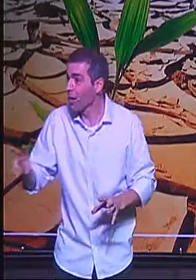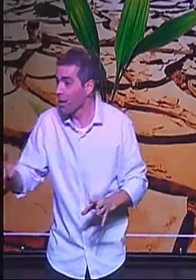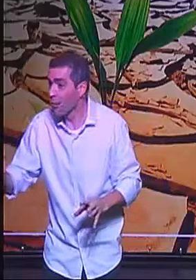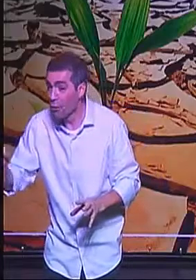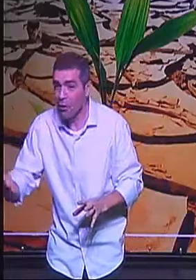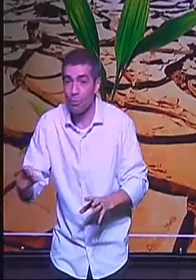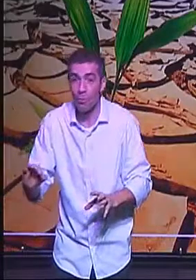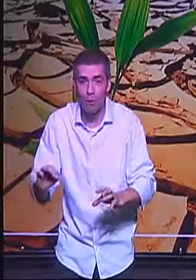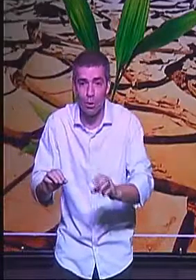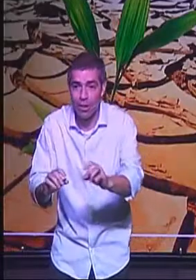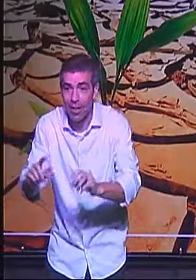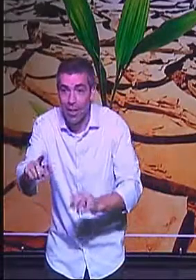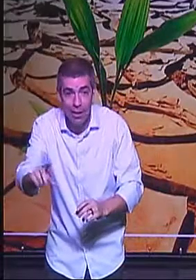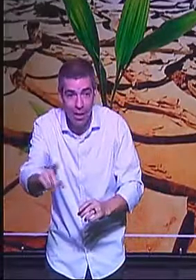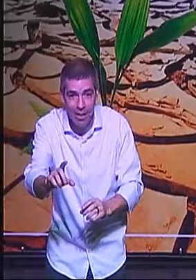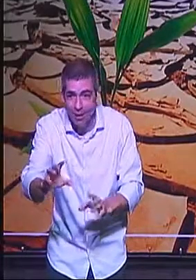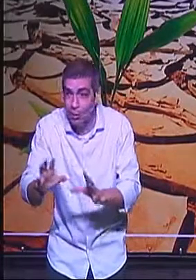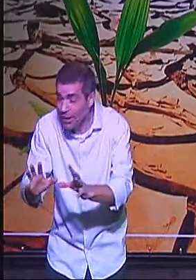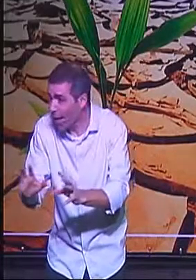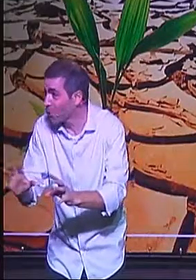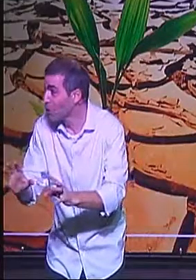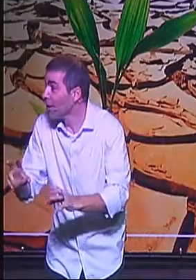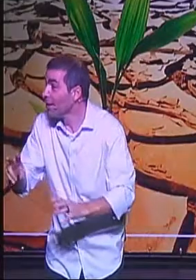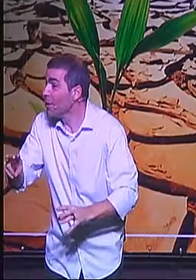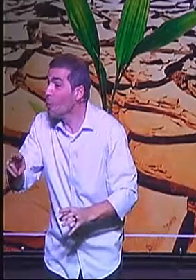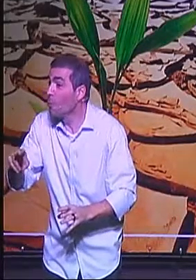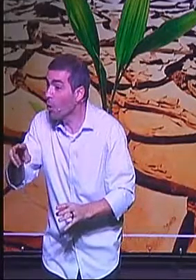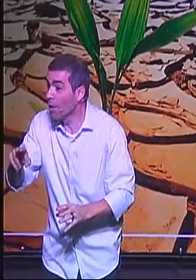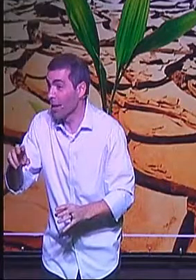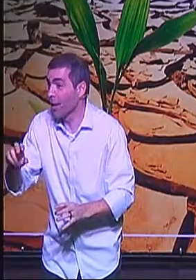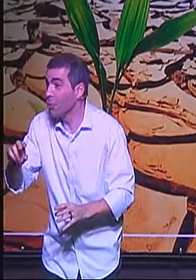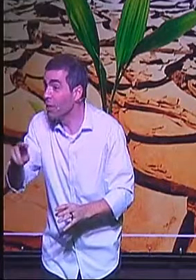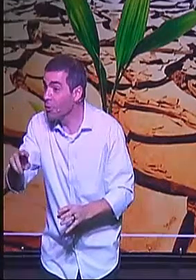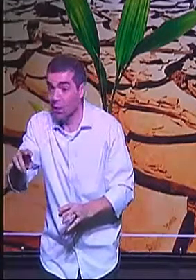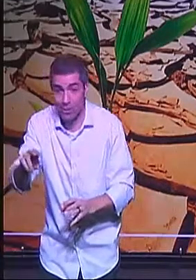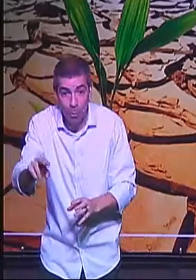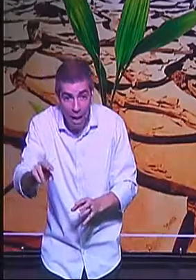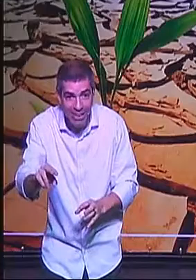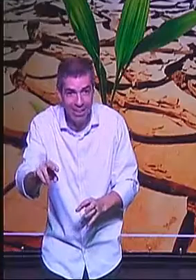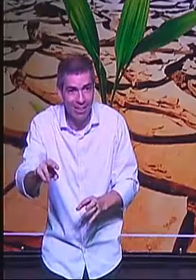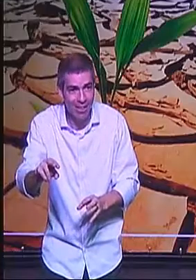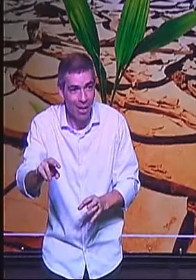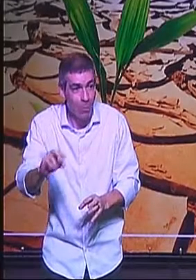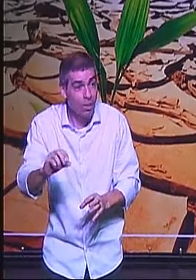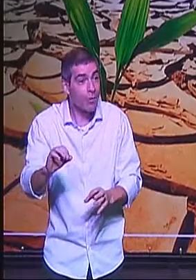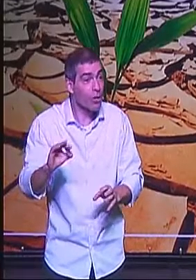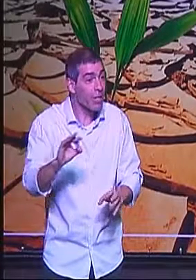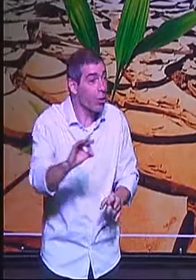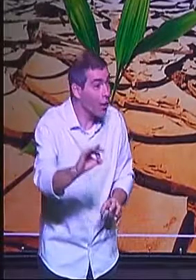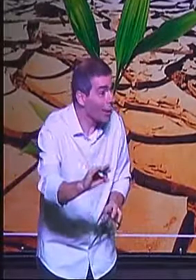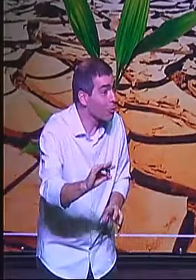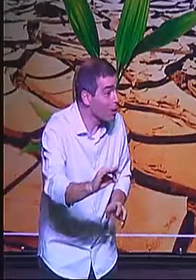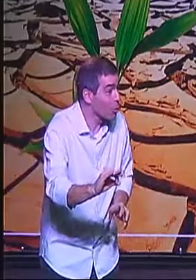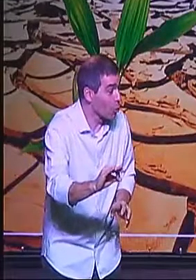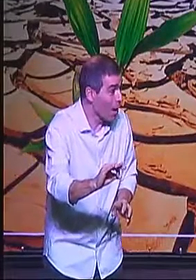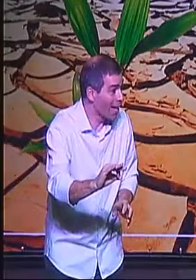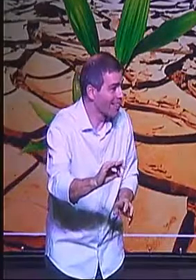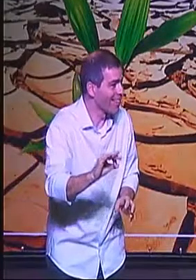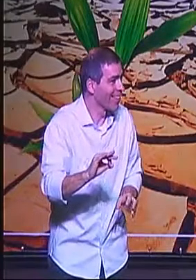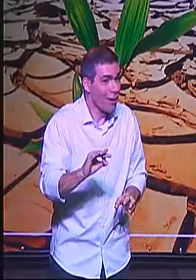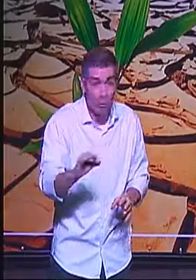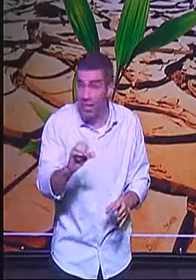é filho por favor é cuidado não punha o dedo na tomada porque se você colocar o dedo na